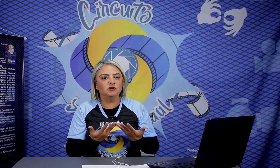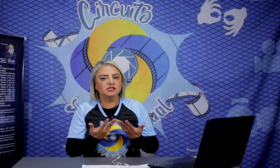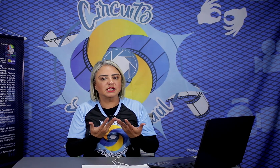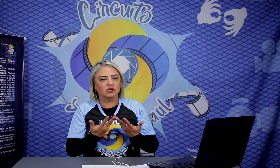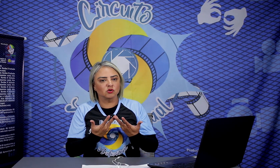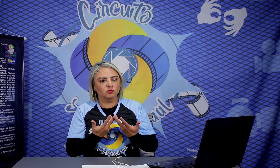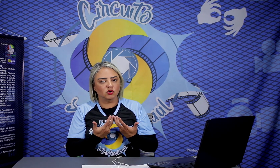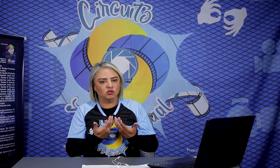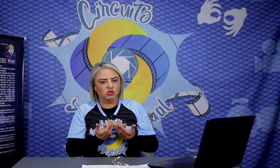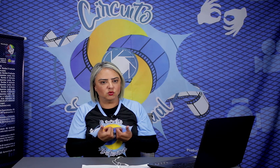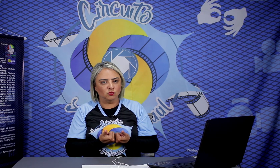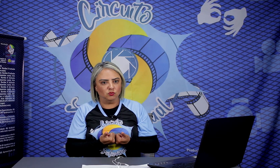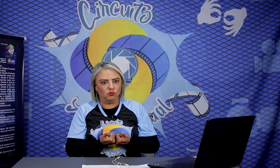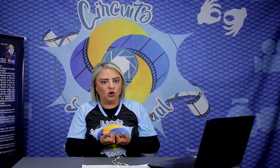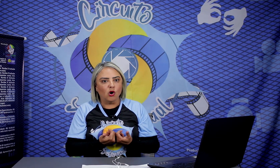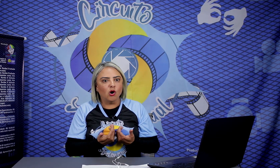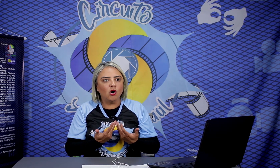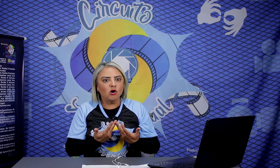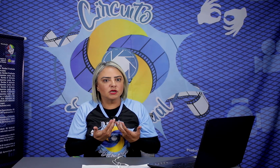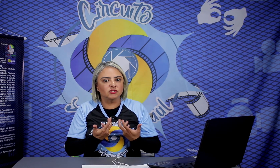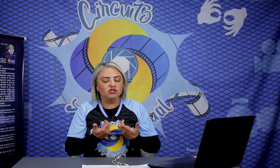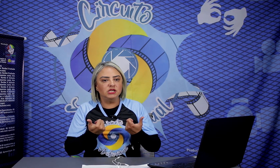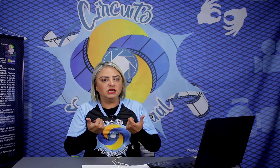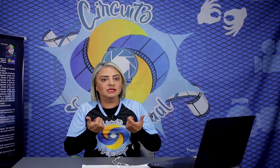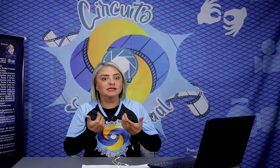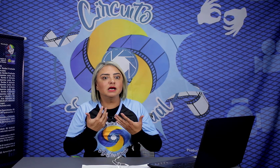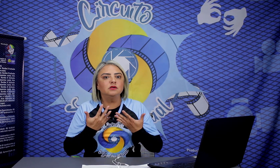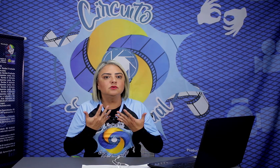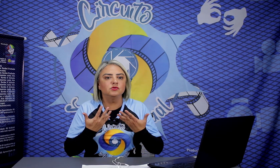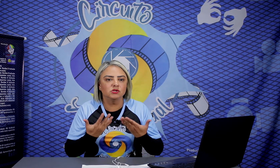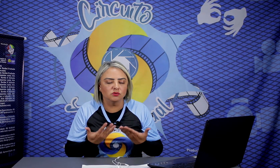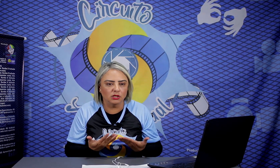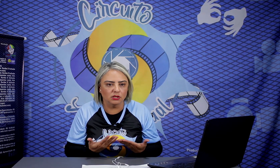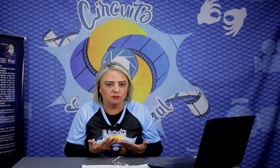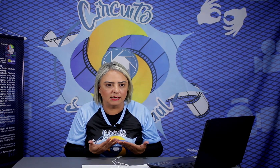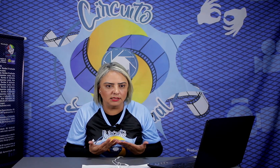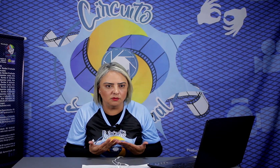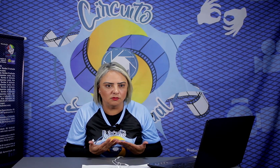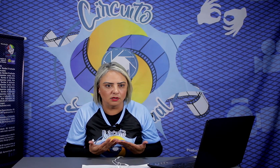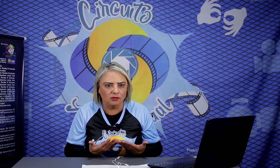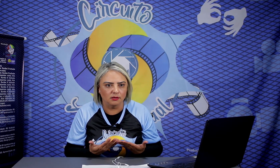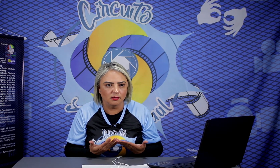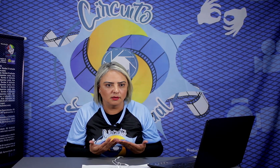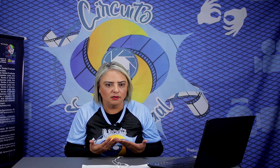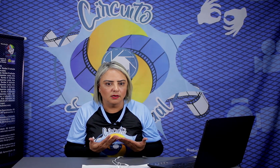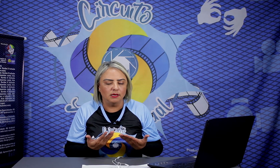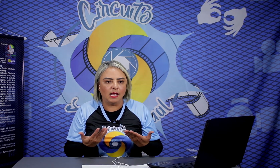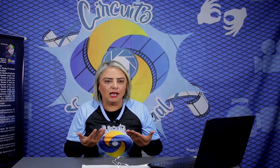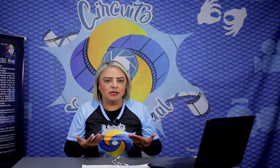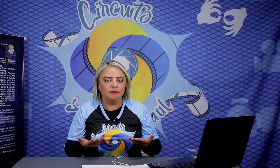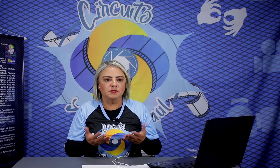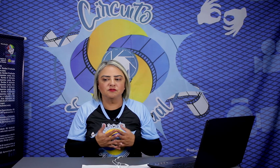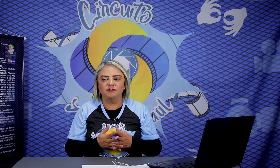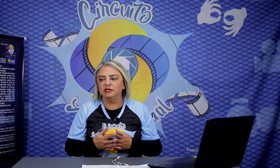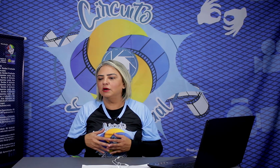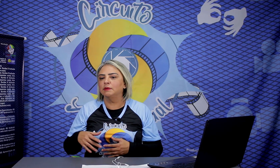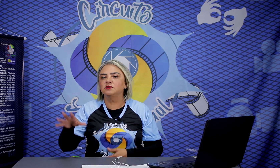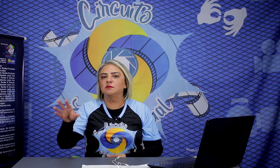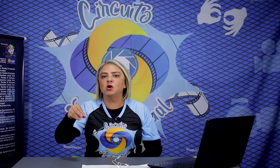valorizar o nosso estudo, horas, dias, anos estudando uma língua, e aí a pessoa fala, não, mas vamos colocar